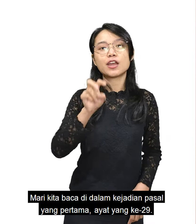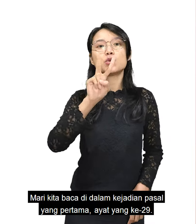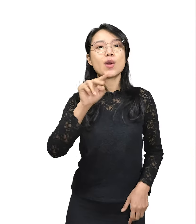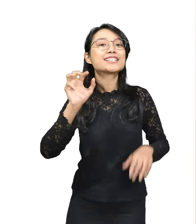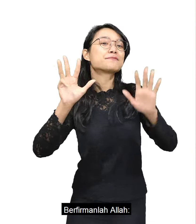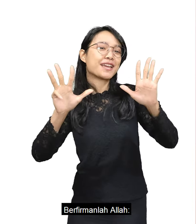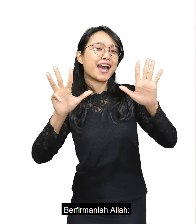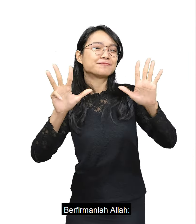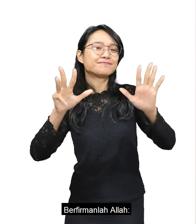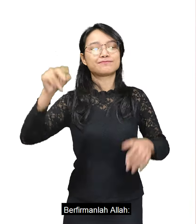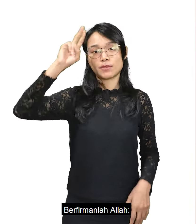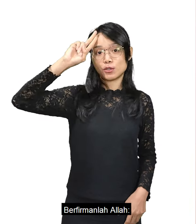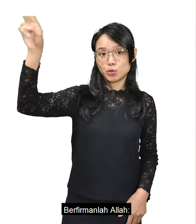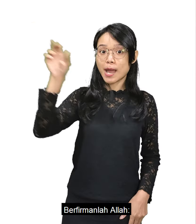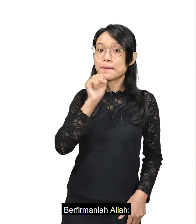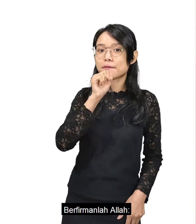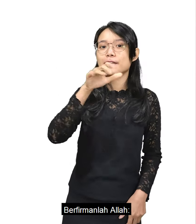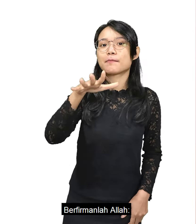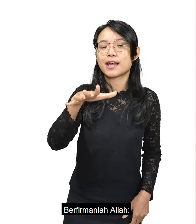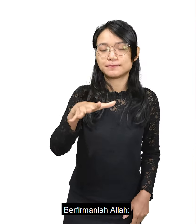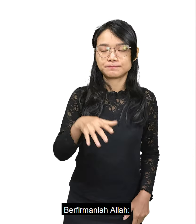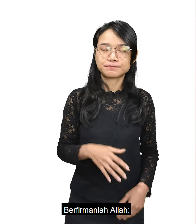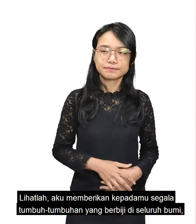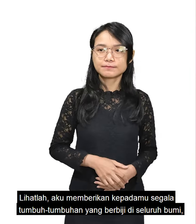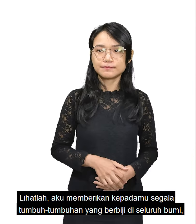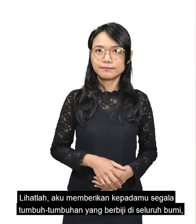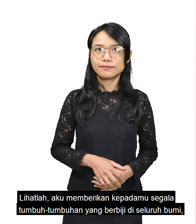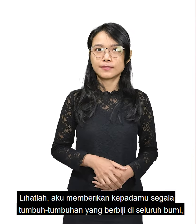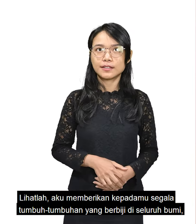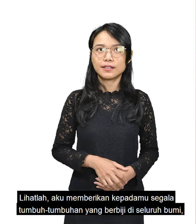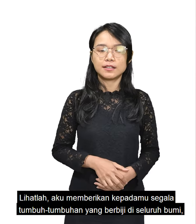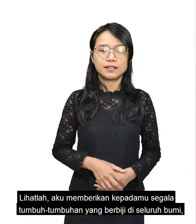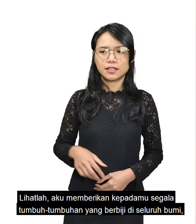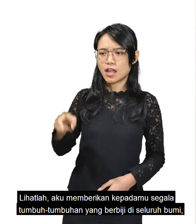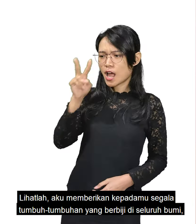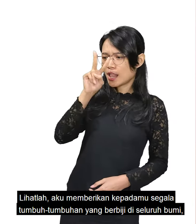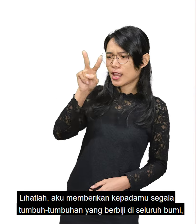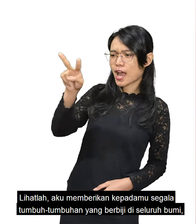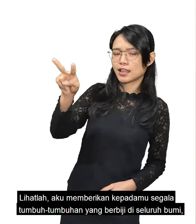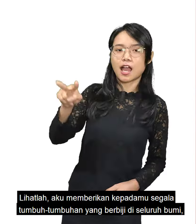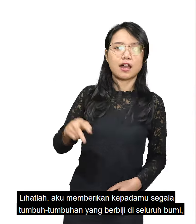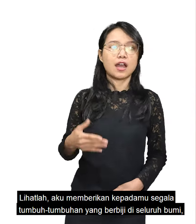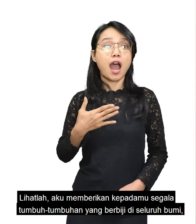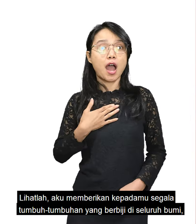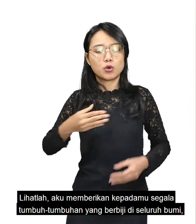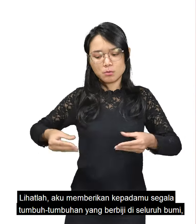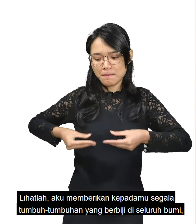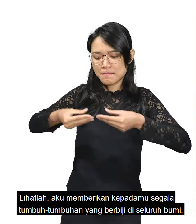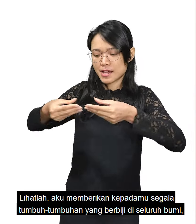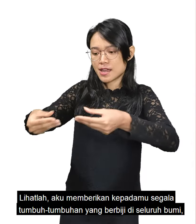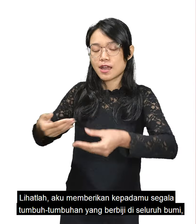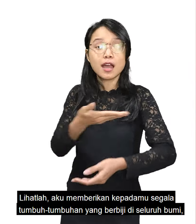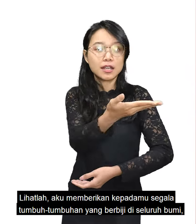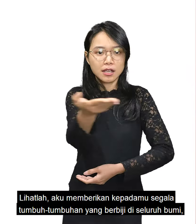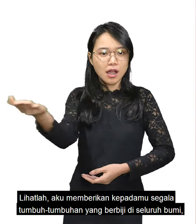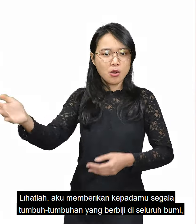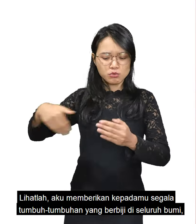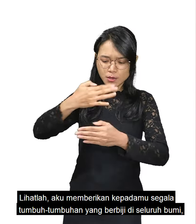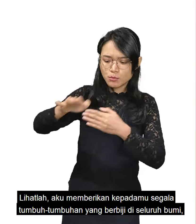ke-29 berfirmanlah Allah Lihatlah aku memberikan kepadamu segala tumbuh-tumbuhan